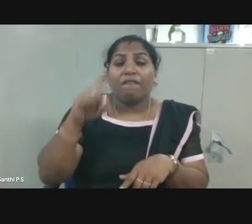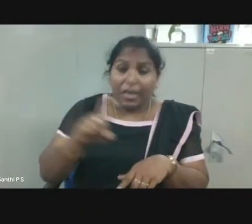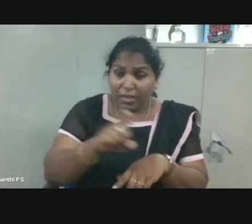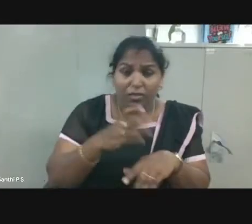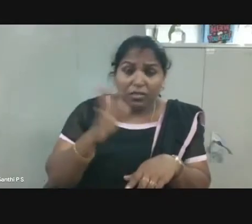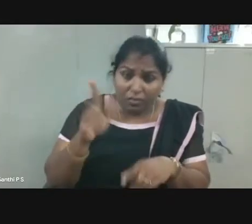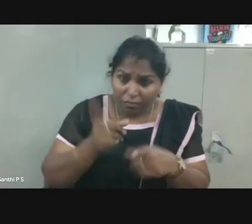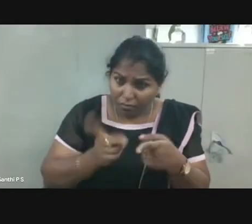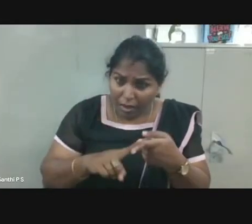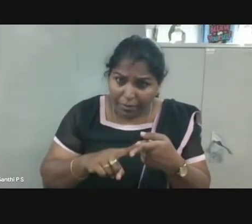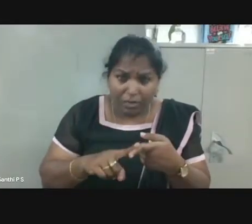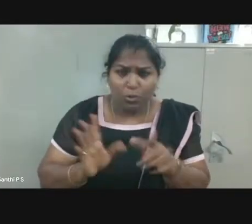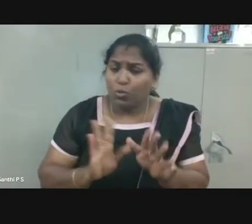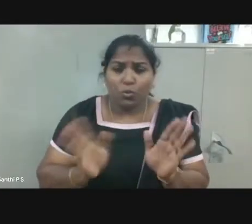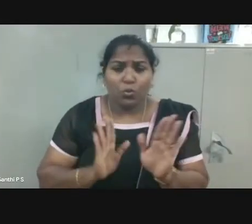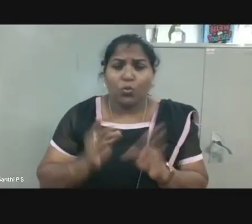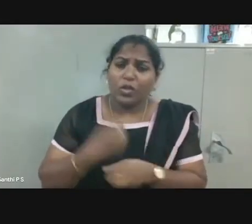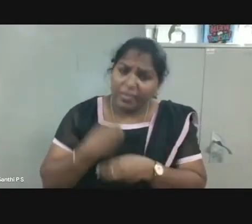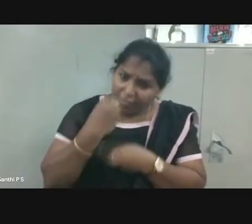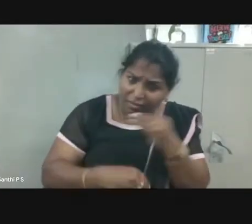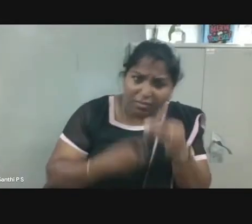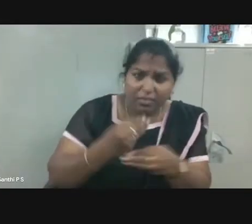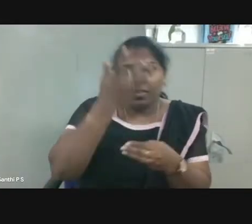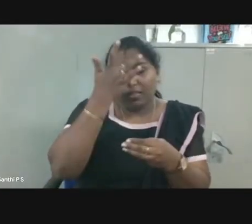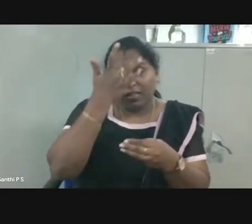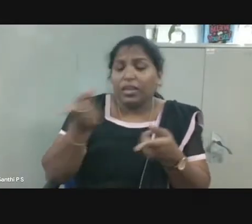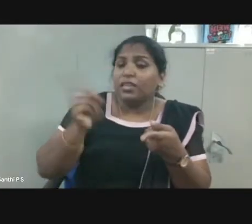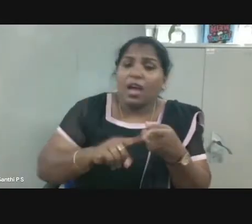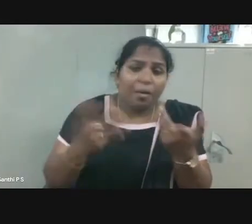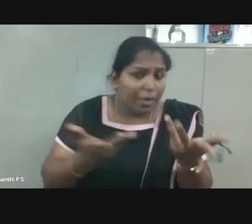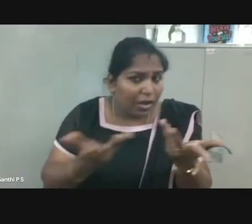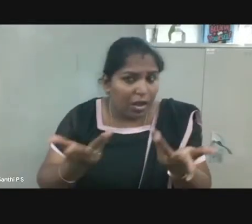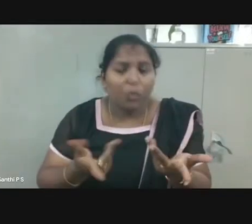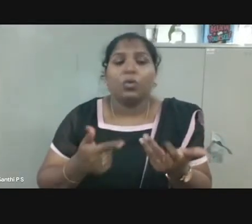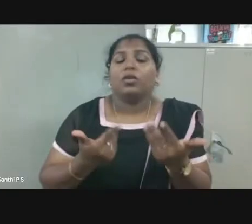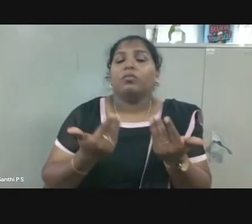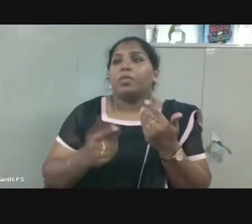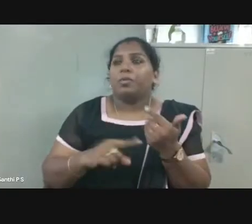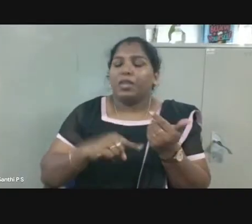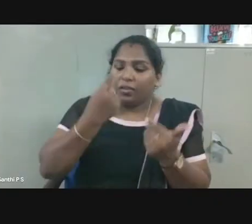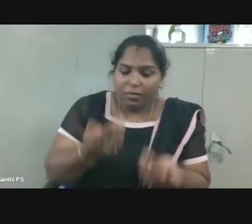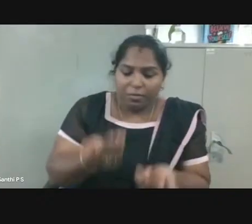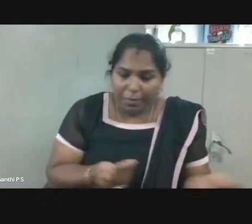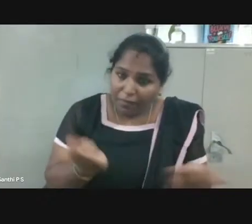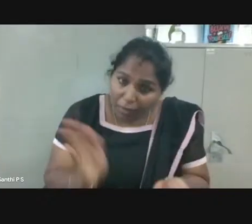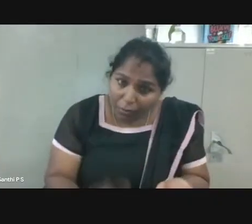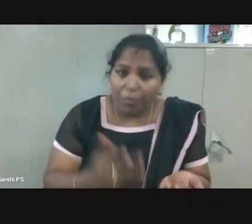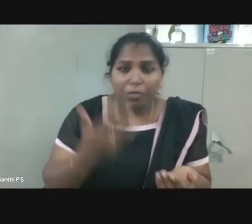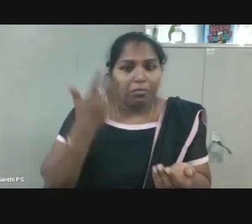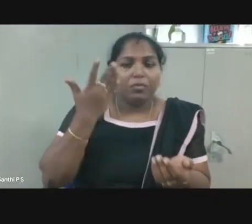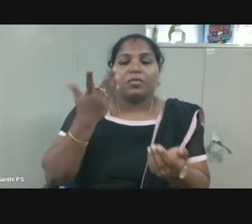അങ്ങനെയൊന്നും അല്ല, ഇത് നമുക്ക് ജനിതകമായിട്ട് വരുന്നതാണ്. ഇതെങ്ങനെയാണ് ഇത് വരുന്നത്, ആർക്കൊക്കെ ഇത് വരും, അടുത്ത കുഞ്ഞിന് വരുമോ,